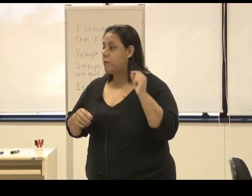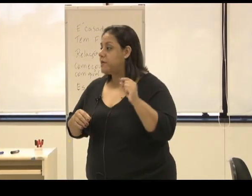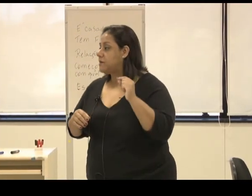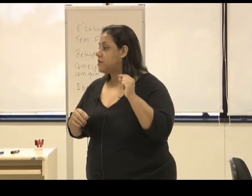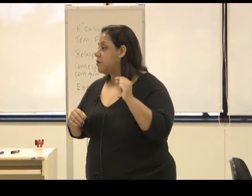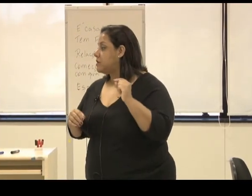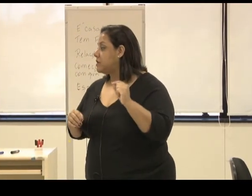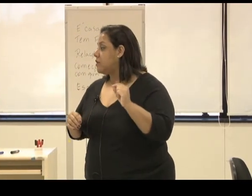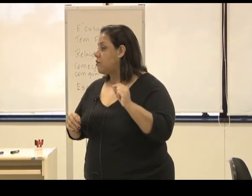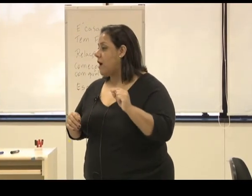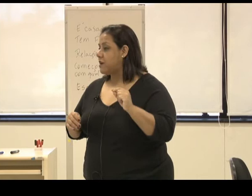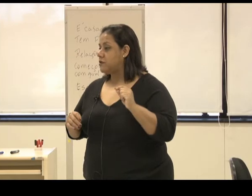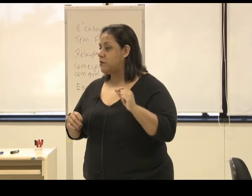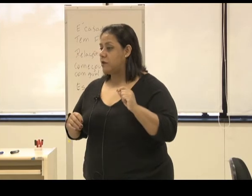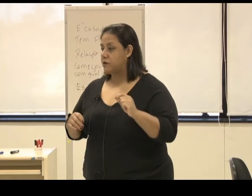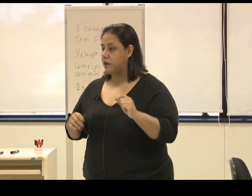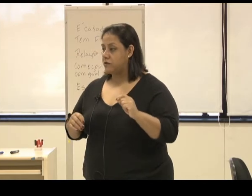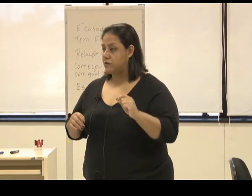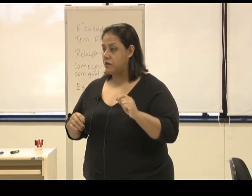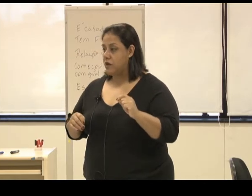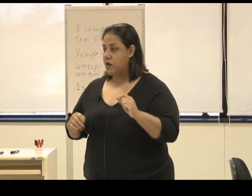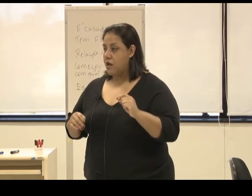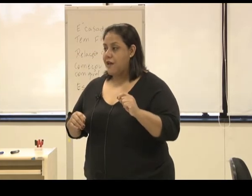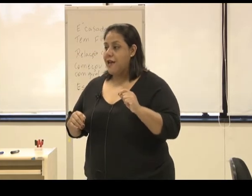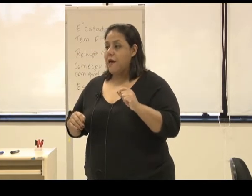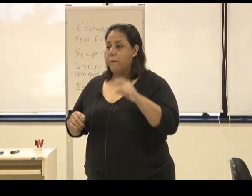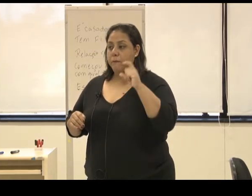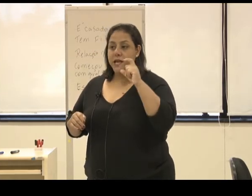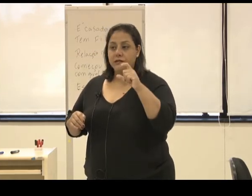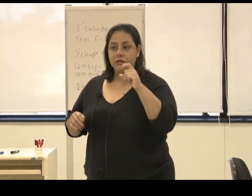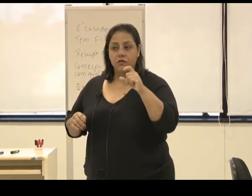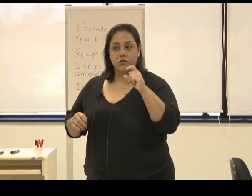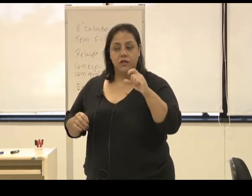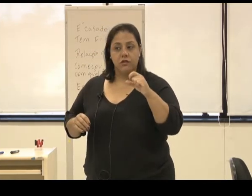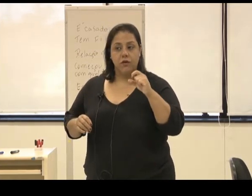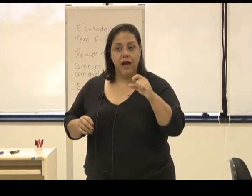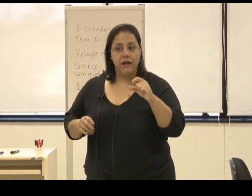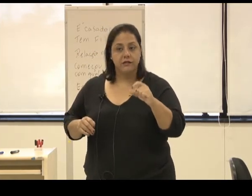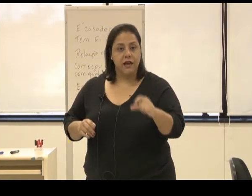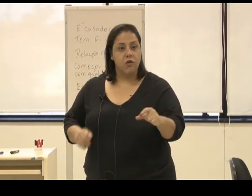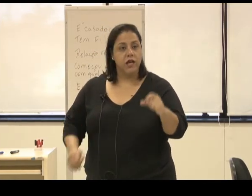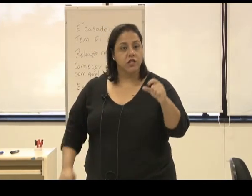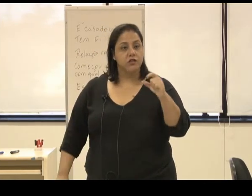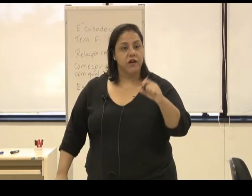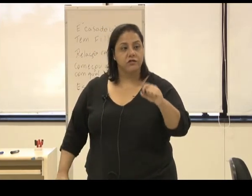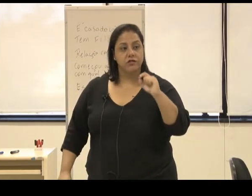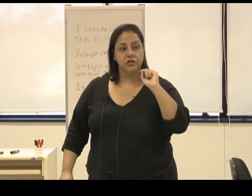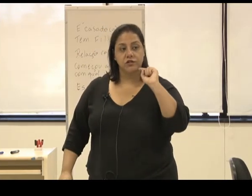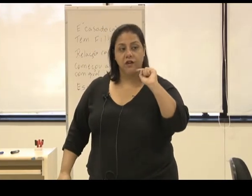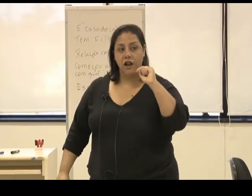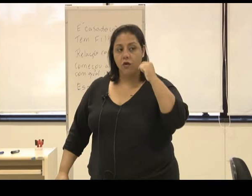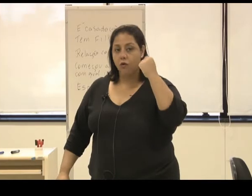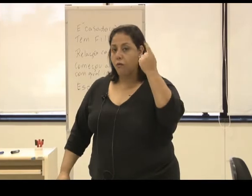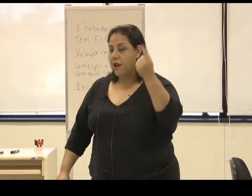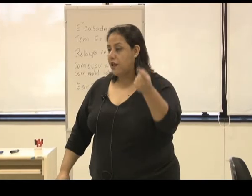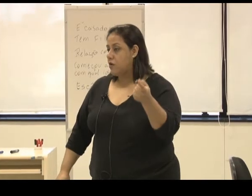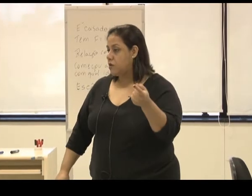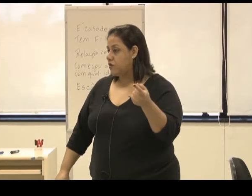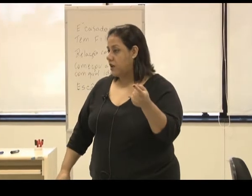pistas conceituais do processo. Pistas conceituais é o que a gente faz quando a gente fala uma língua